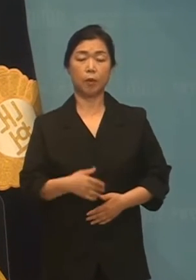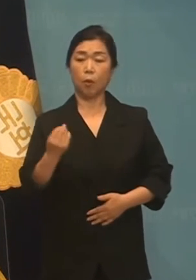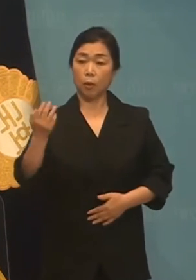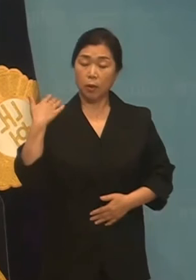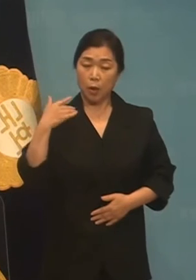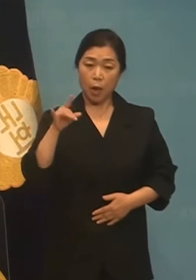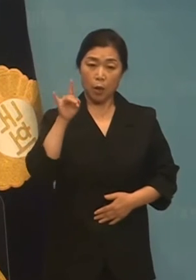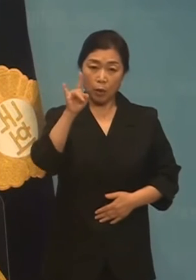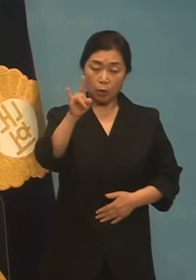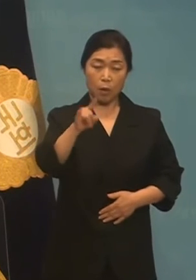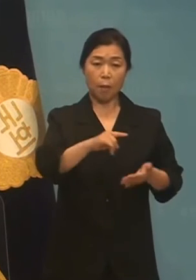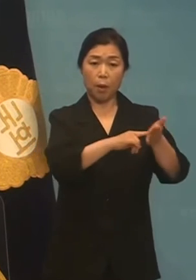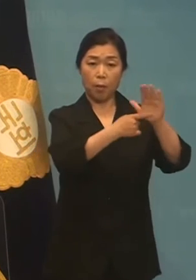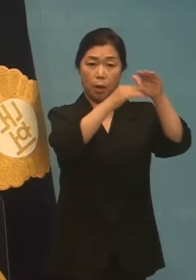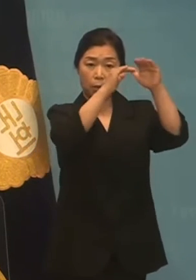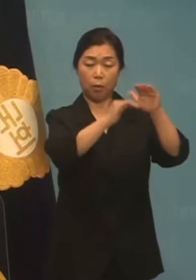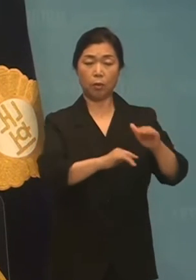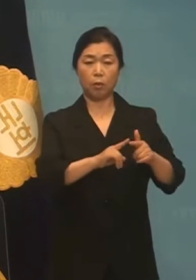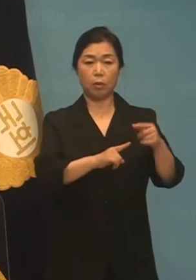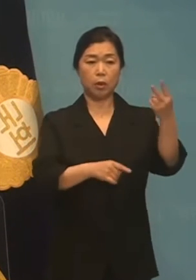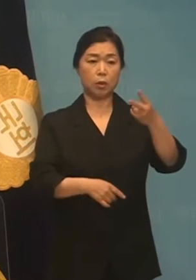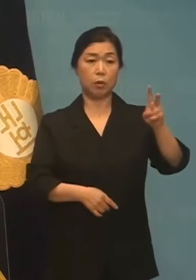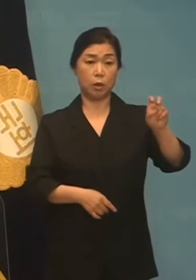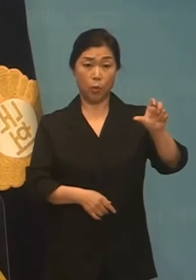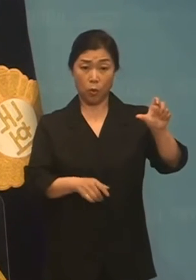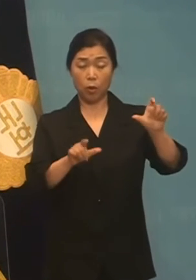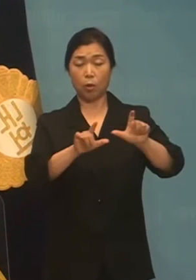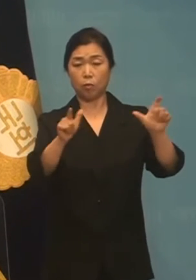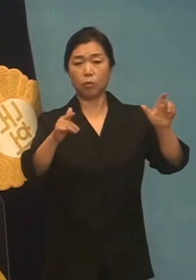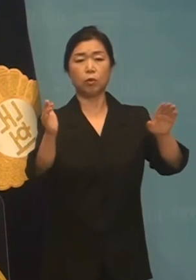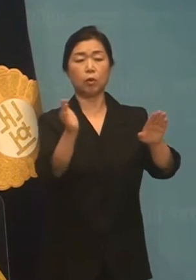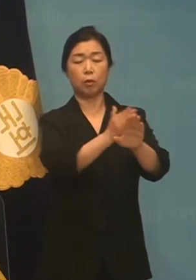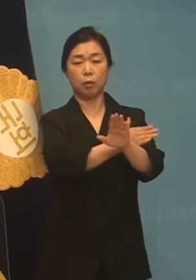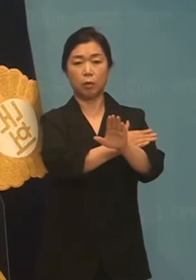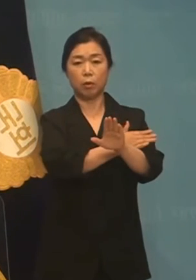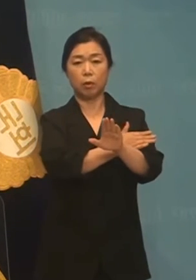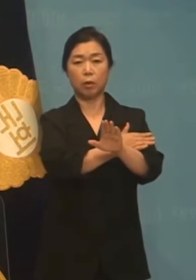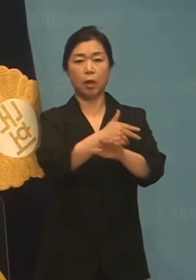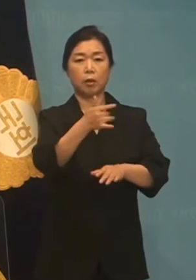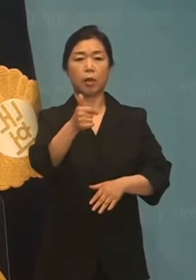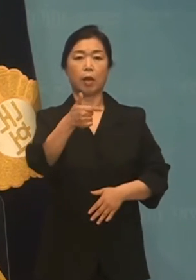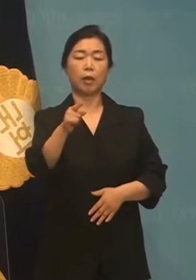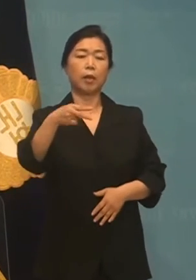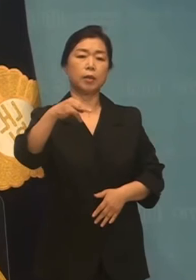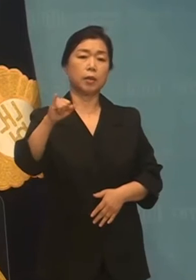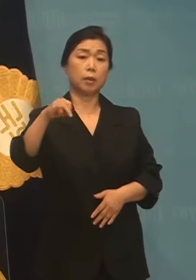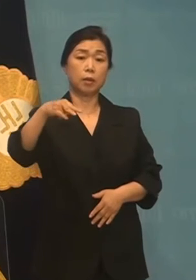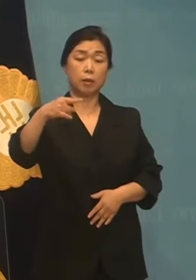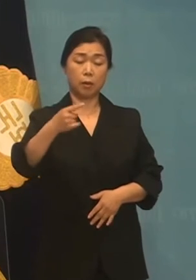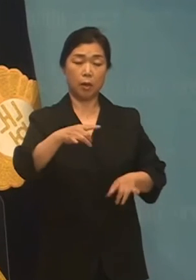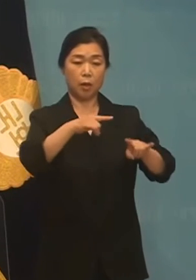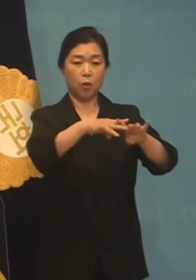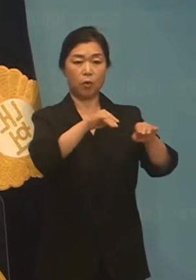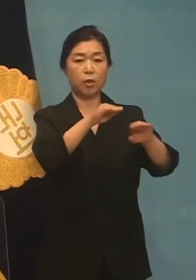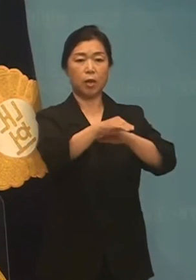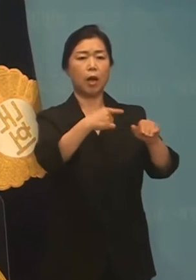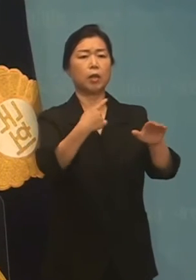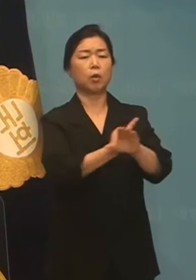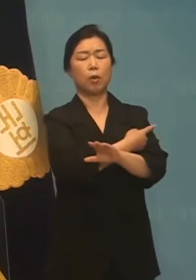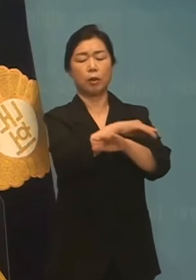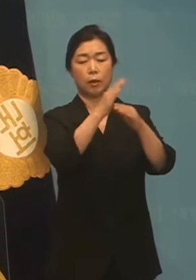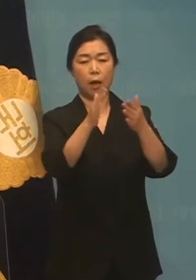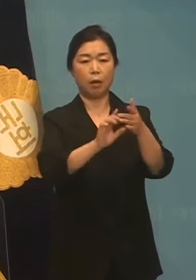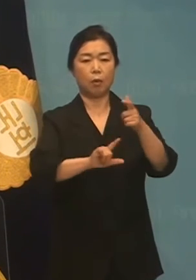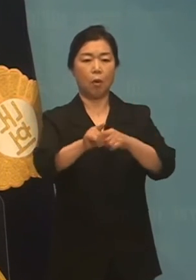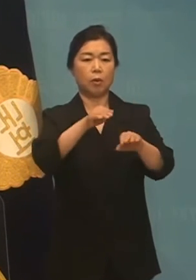전에 현대자동차에서 발표한 대로 2025년부터는 제네시스 전기차 업종 외에는 내연차를